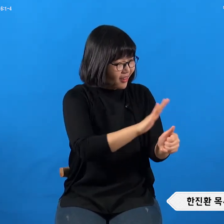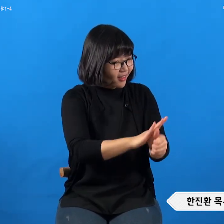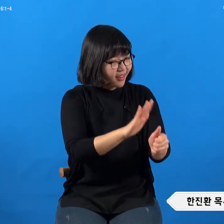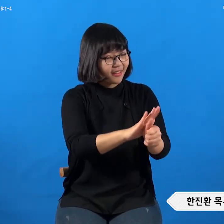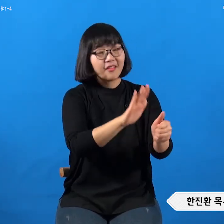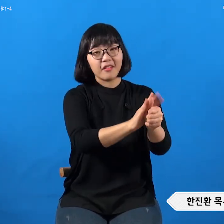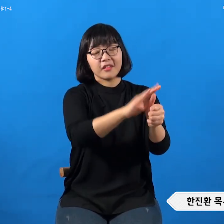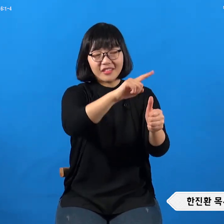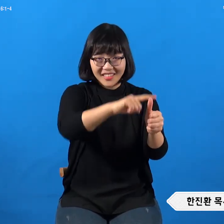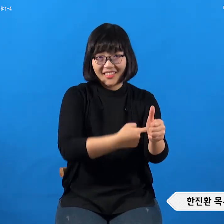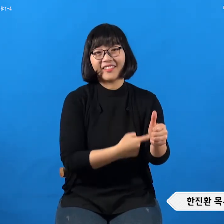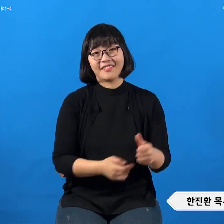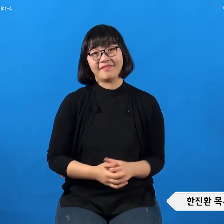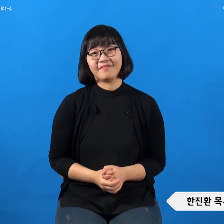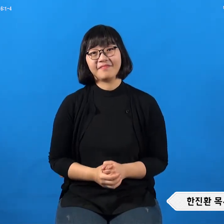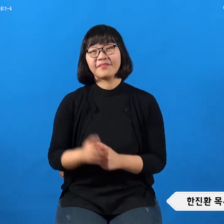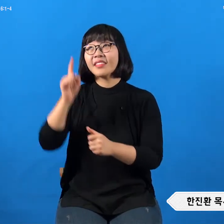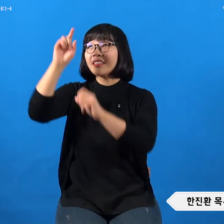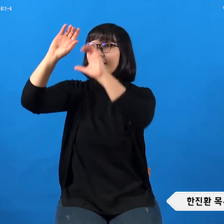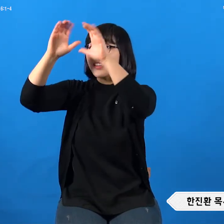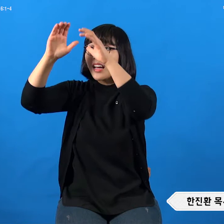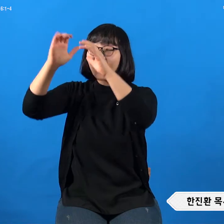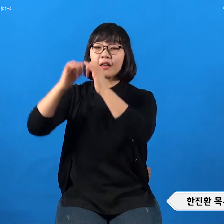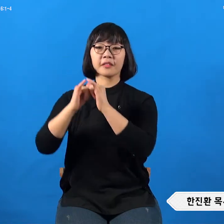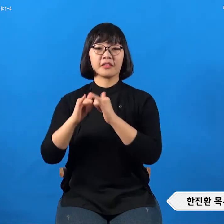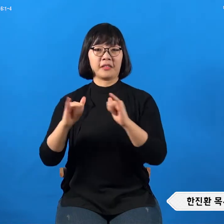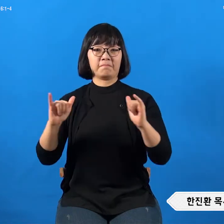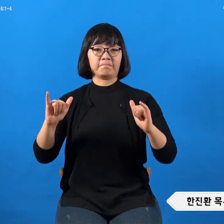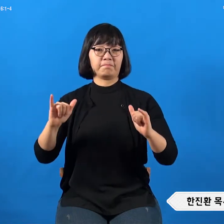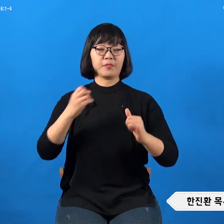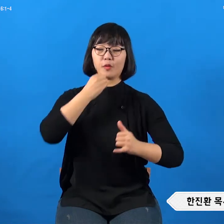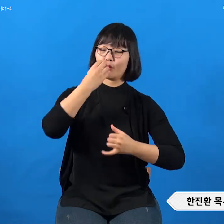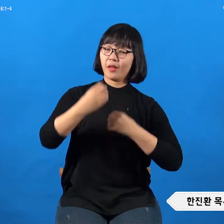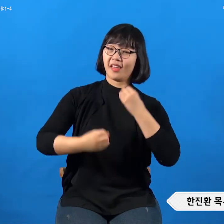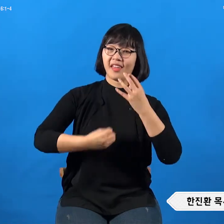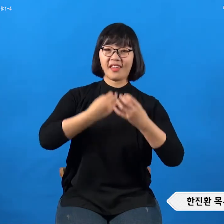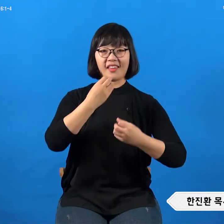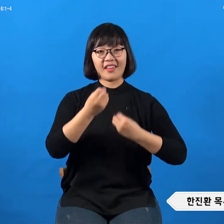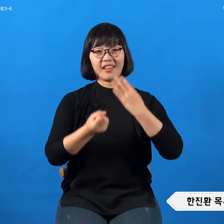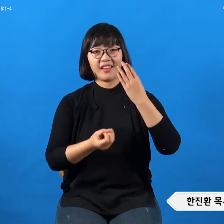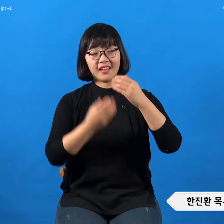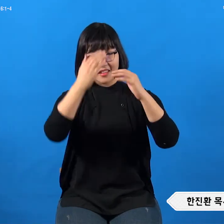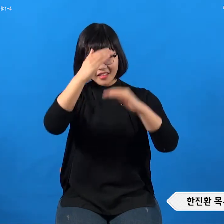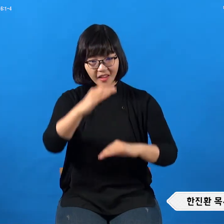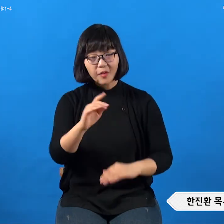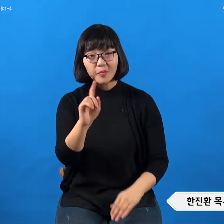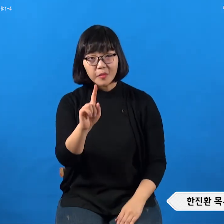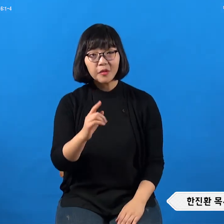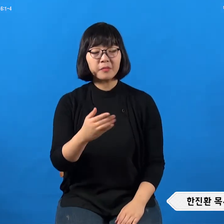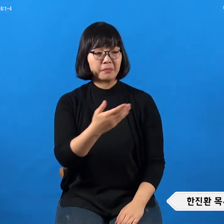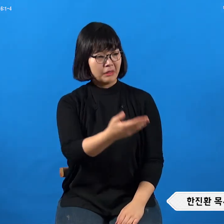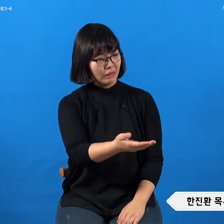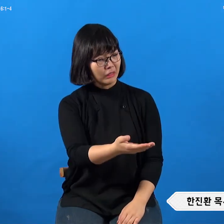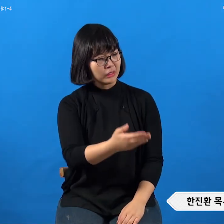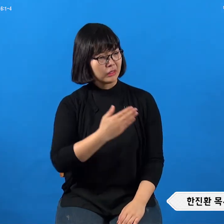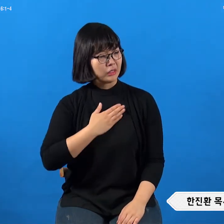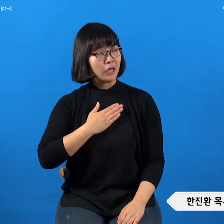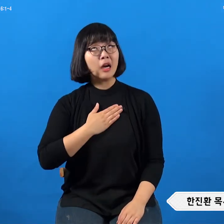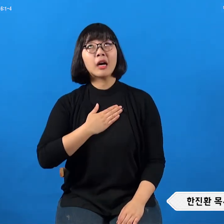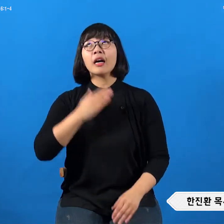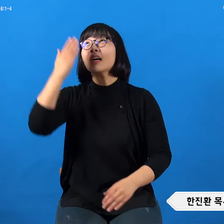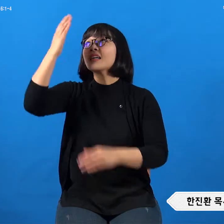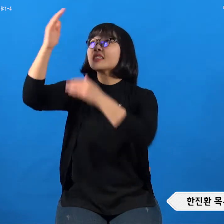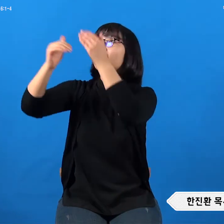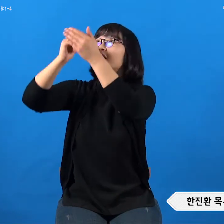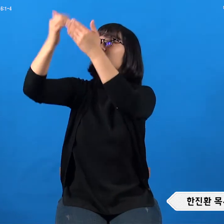없습니다. 우리 천국 백성이 날마다 고백해야 되는 말 한마디가 있다면 이것입니다. 당신이 제게